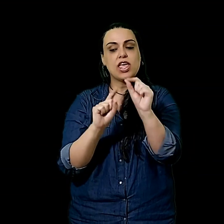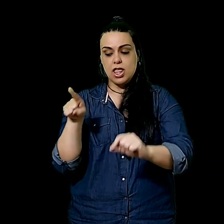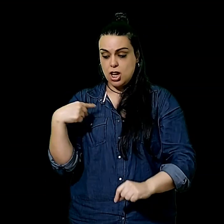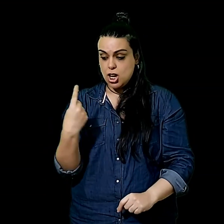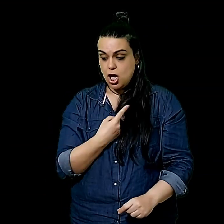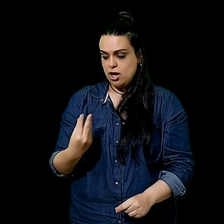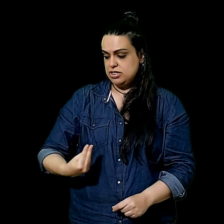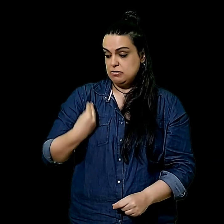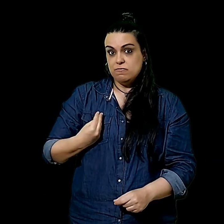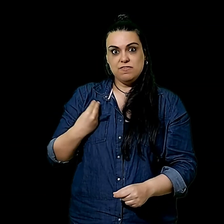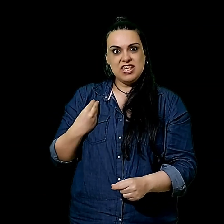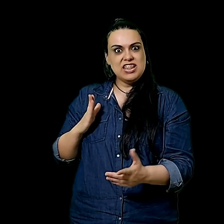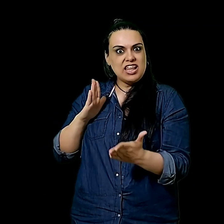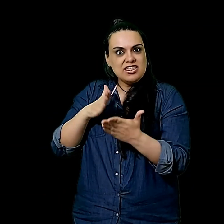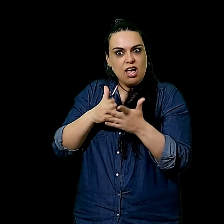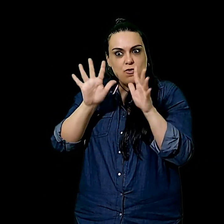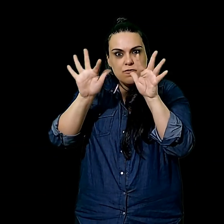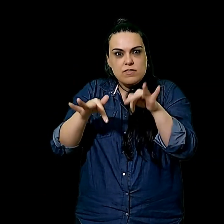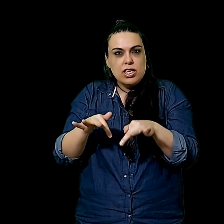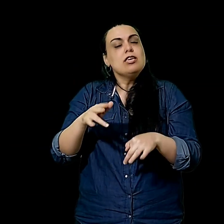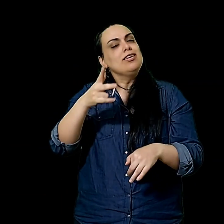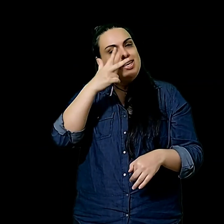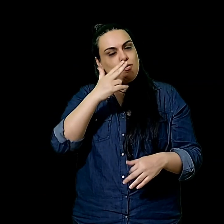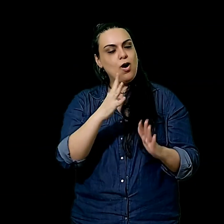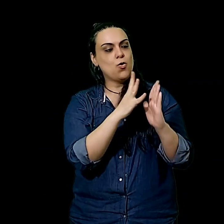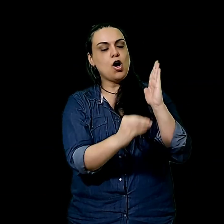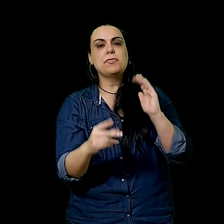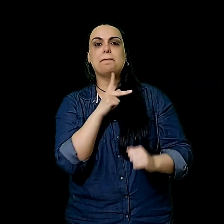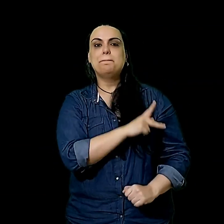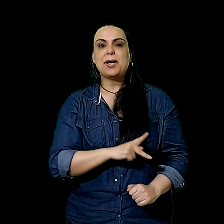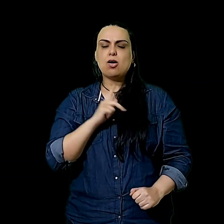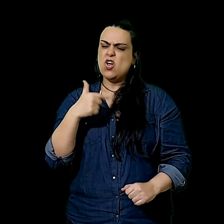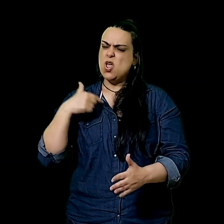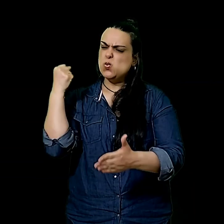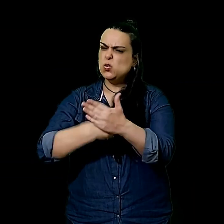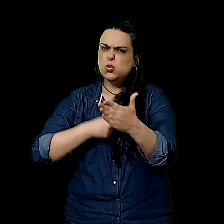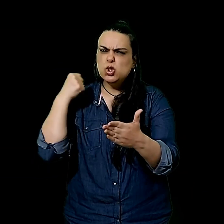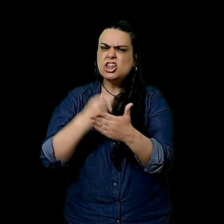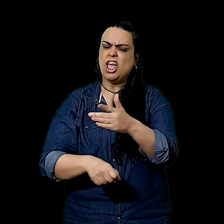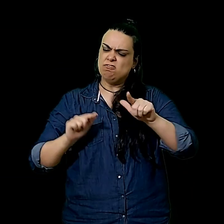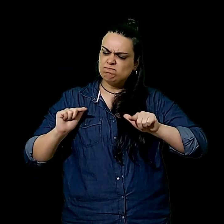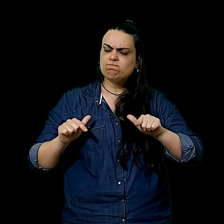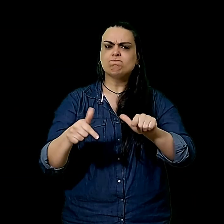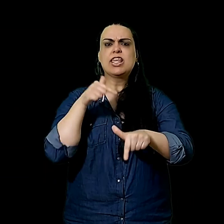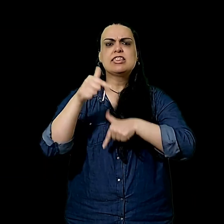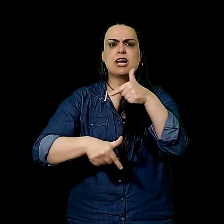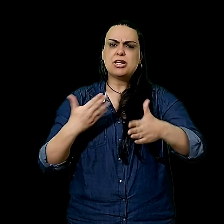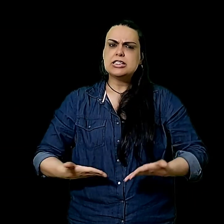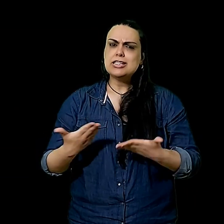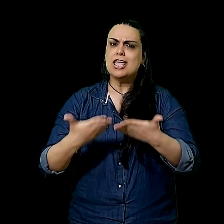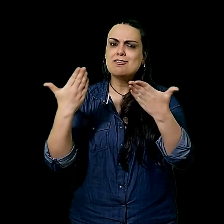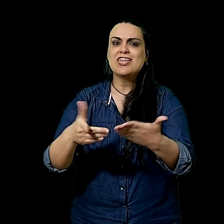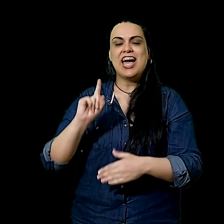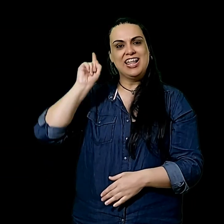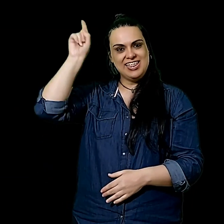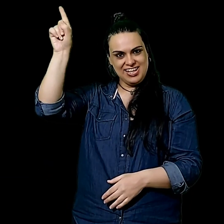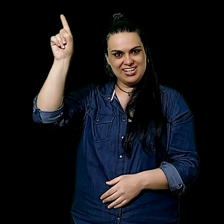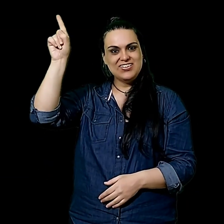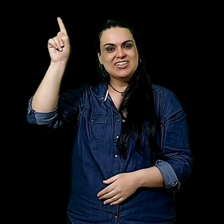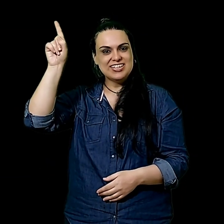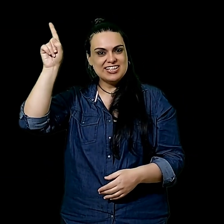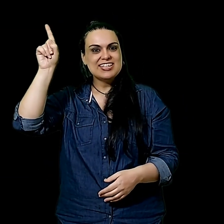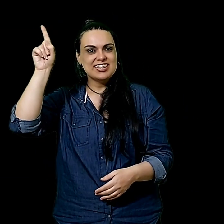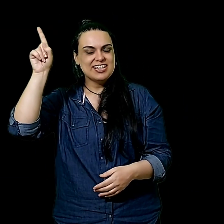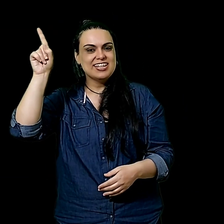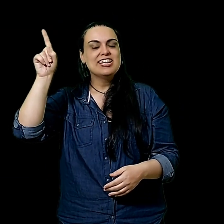terminar, chegar no fim da vida e poder dizer, como disse o apóstolo Paulo, a vida da gente, né, essa jornada que nós estamos